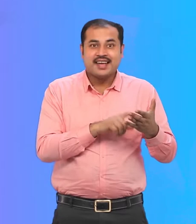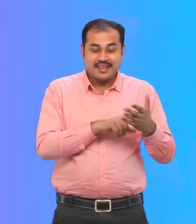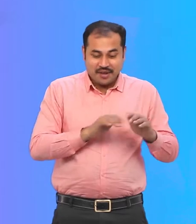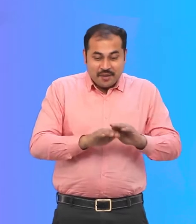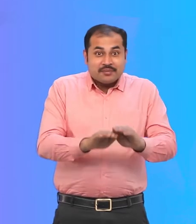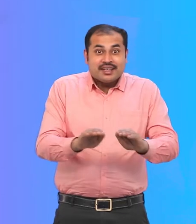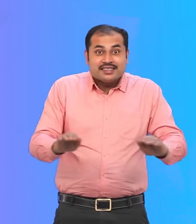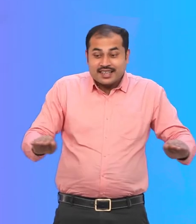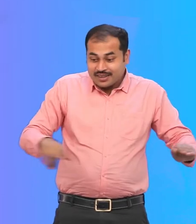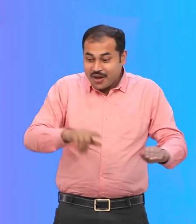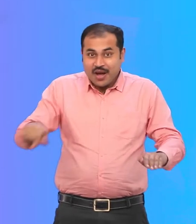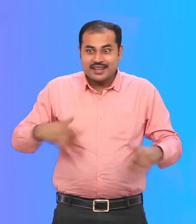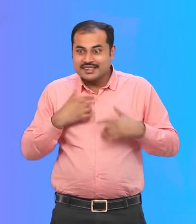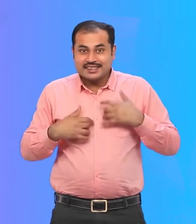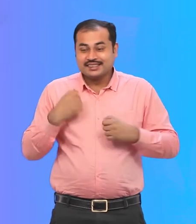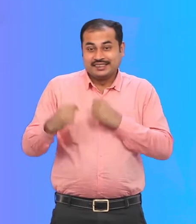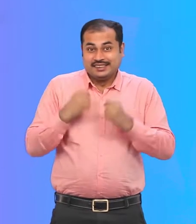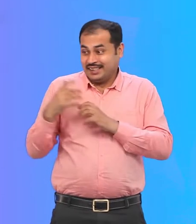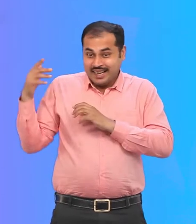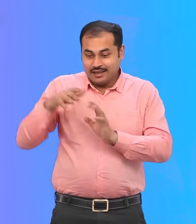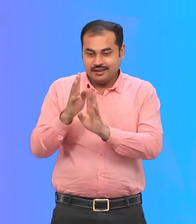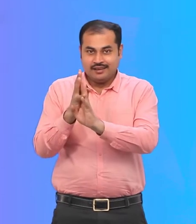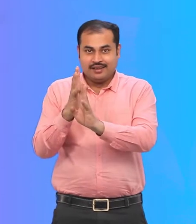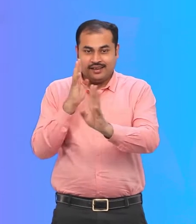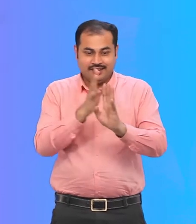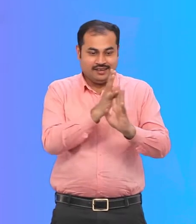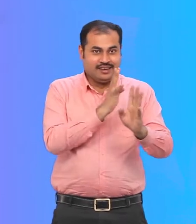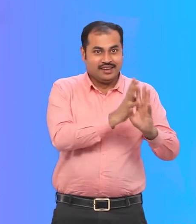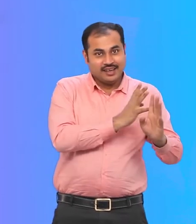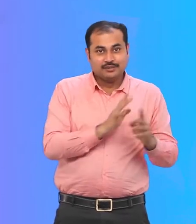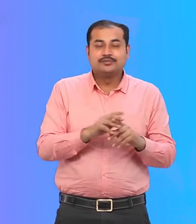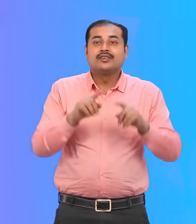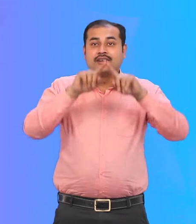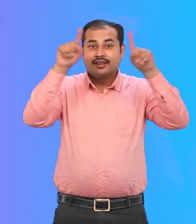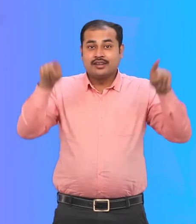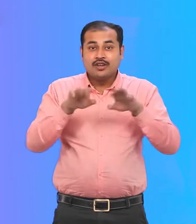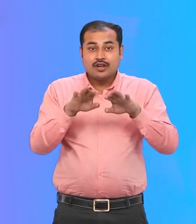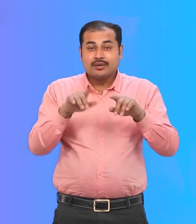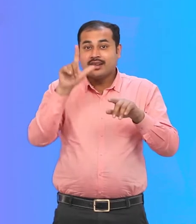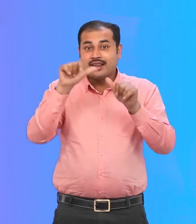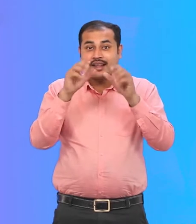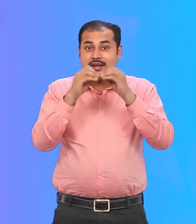कि बच्चे पूरे उत्साह और उत्सुकता से लाइन बनाकर कंप्यूटर लैब में पहुंच गए